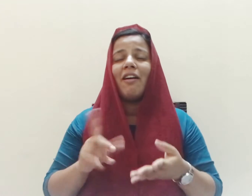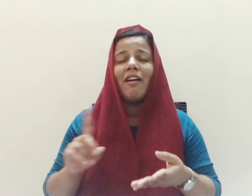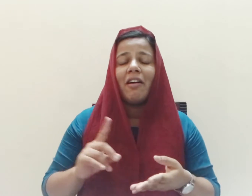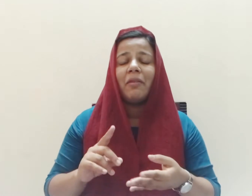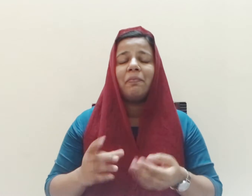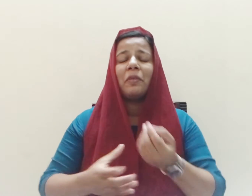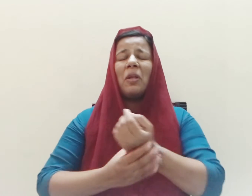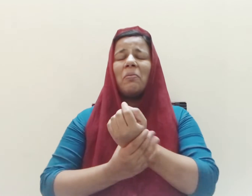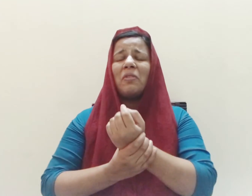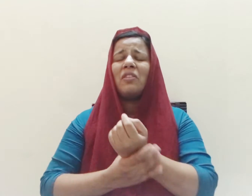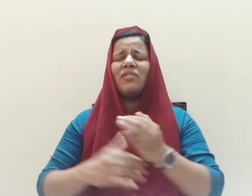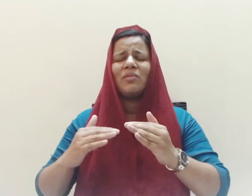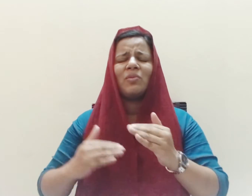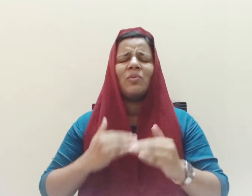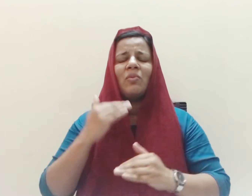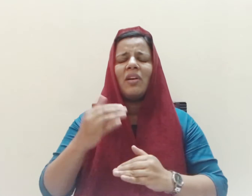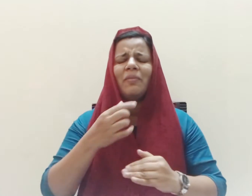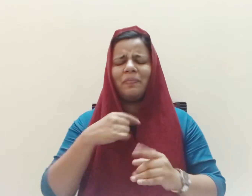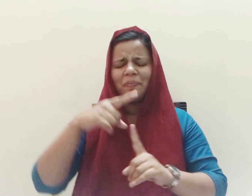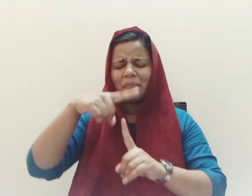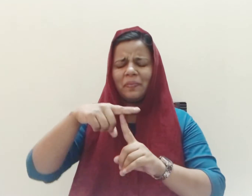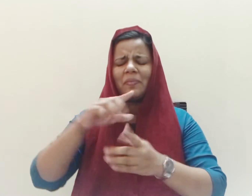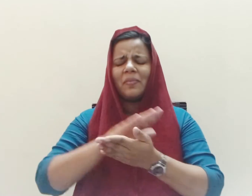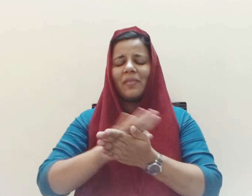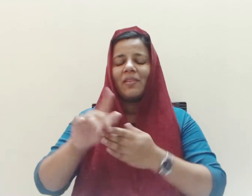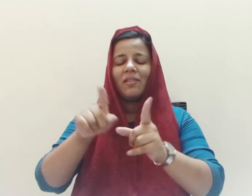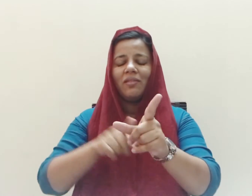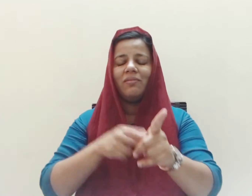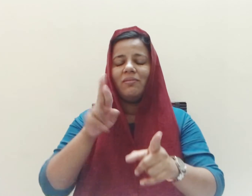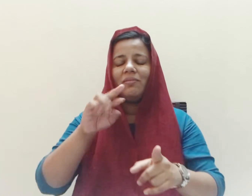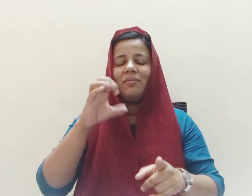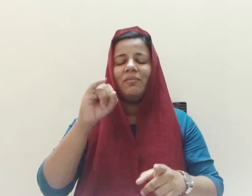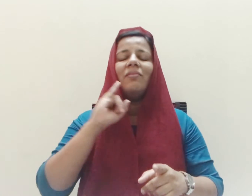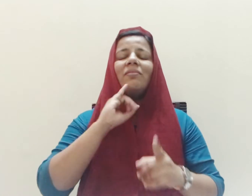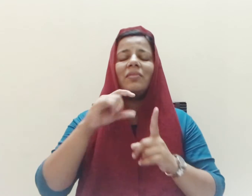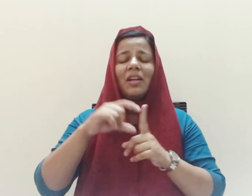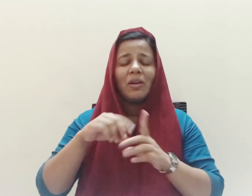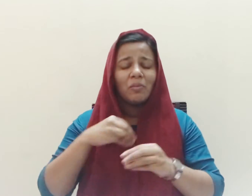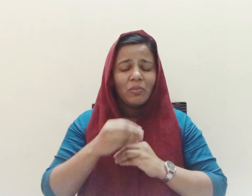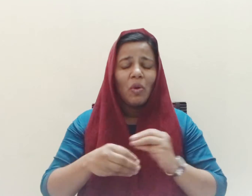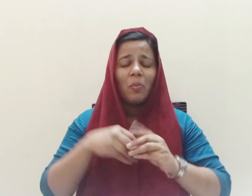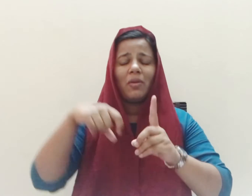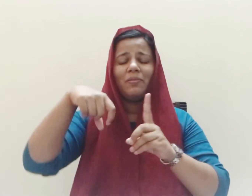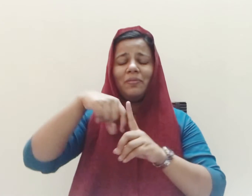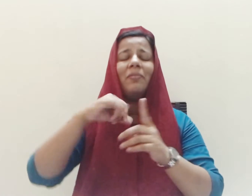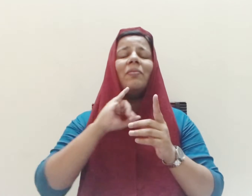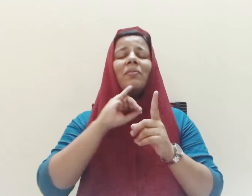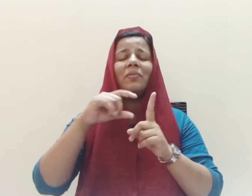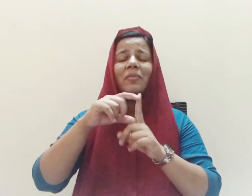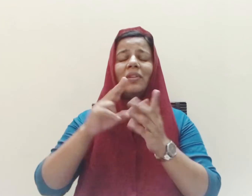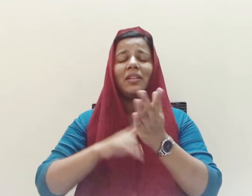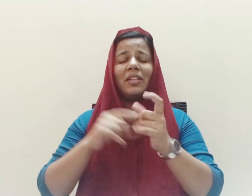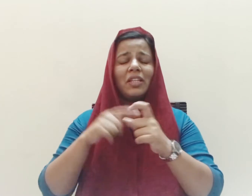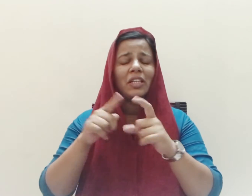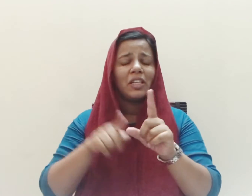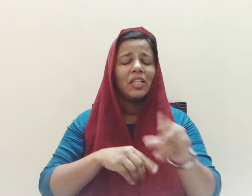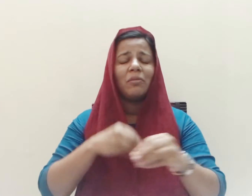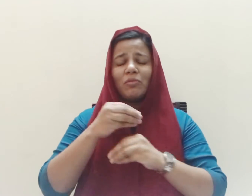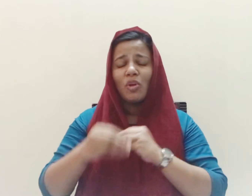ഹൈ ബ്ലഡ് പ്രഷറിനാൽ ഭാരപ്പെടുന്നവർ, തൈറോയിഡിൻ്റെ ബുദ്ധിമുട്ടിനാൽ ഭാരപ്പെടുന്നവർ, ഹല്ലേലൂയ കിഡ്നിയുടെ പ്രോബ്ലത്താൽ ഭാരപ്പെടുന്നവർ, നട്ടലിൻ്റെ